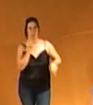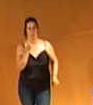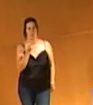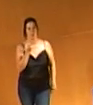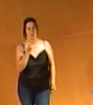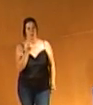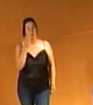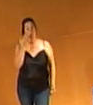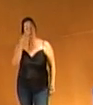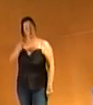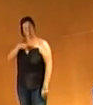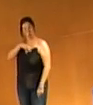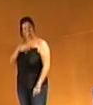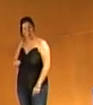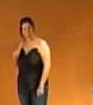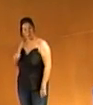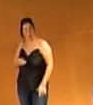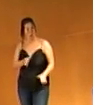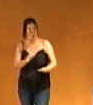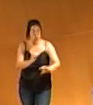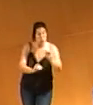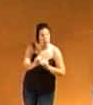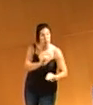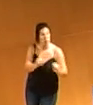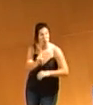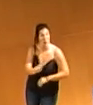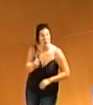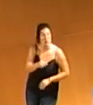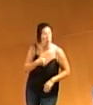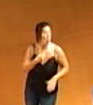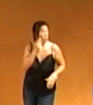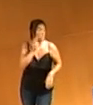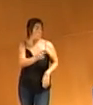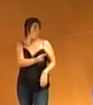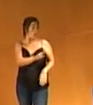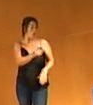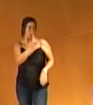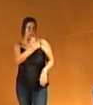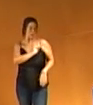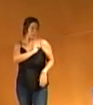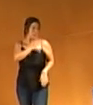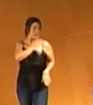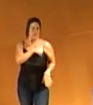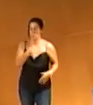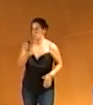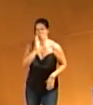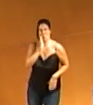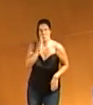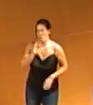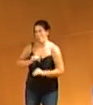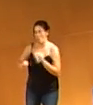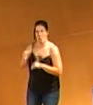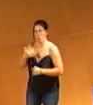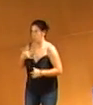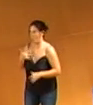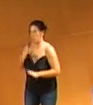Géraldine, devenue adulte, j'ai cru qu'ils s'en occupaient par pitié pour moi, en disant on va la prendre un peu parce